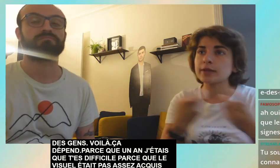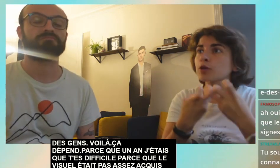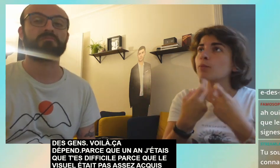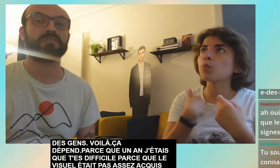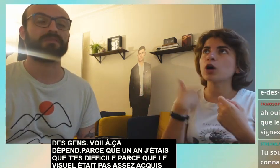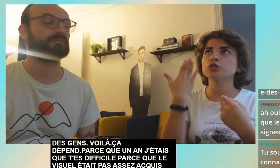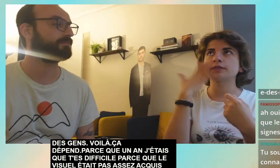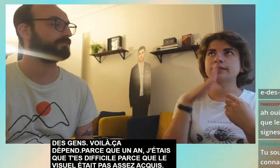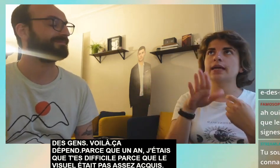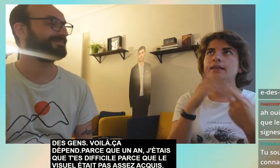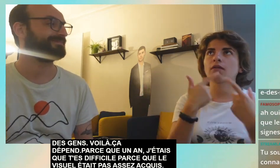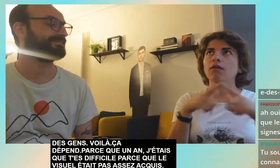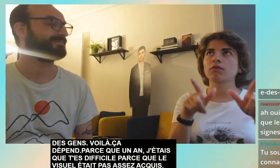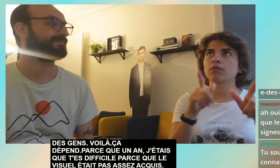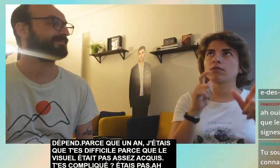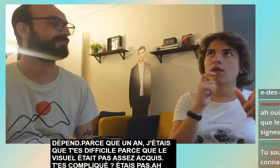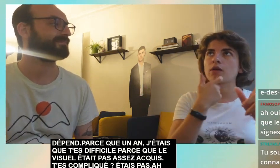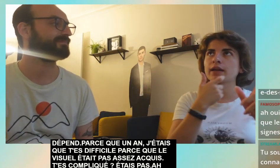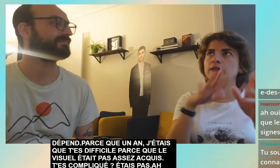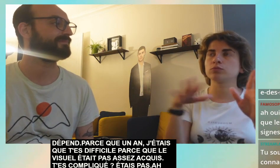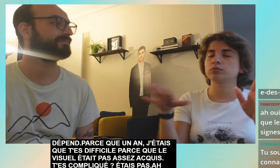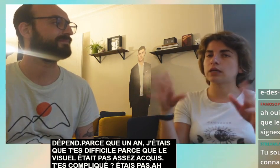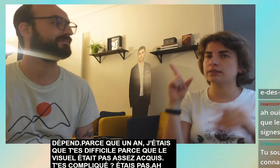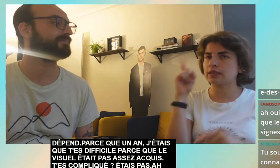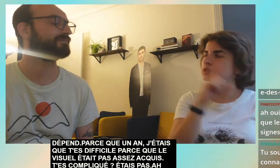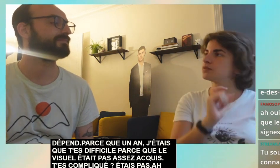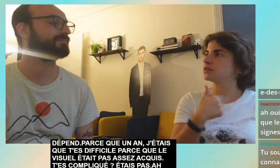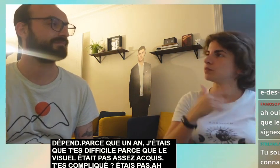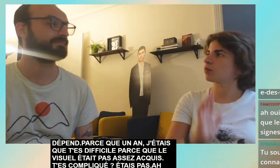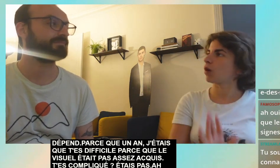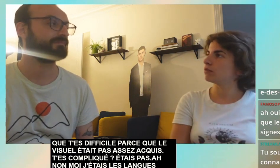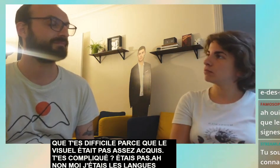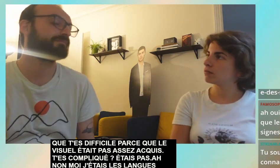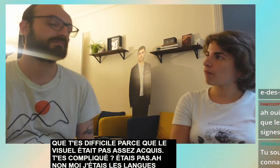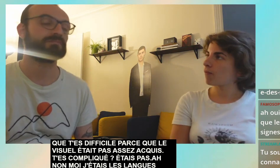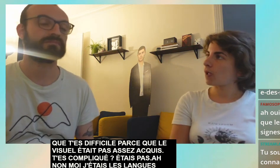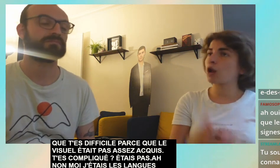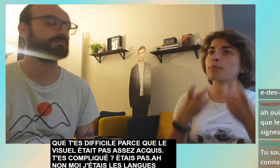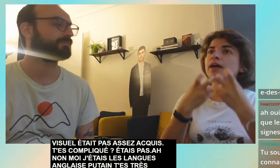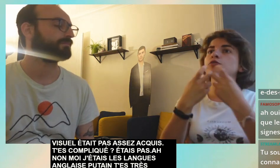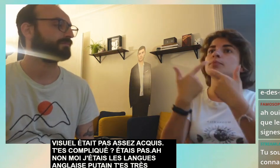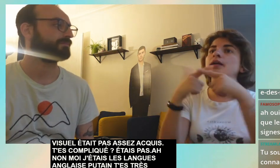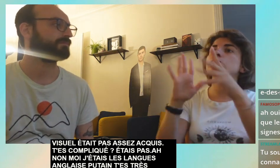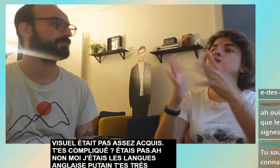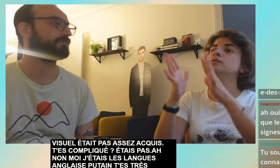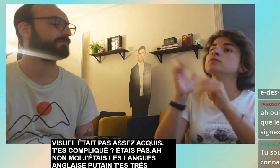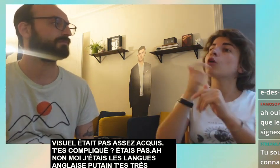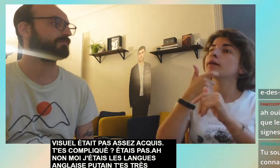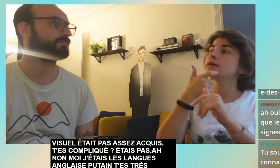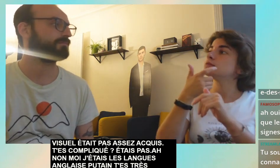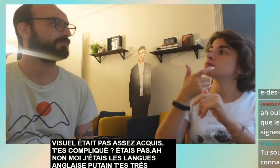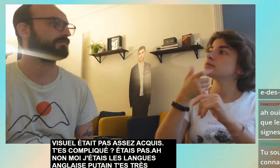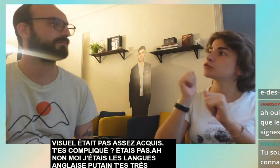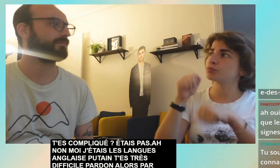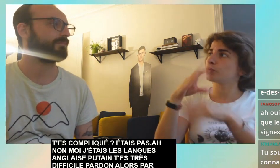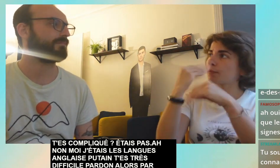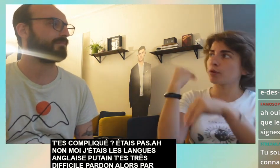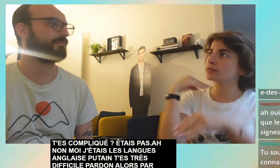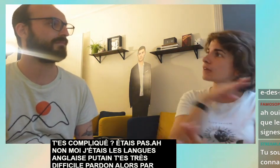exemple, moi, je sais les langues anglaises, tout ça, c'est très difficile pour moi. Alors, par exemple, la langue de signes anglaise, je peux l'apprendre très